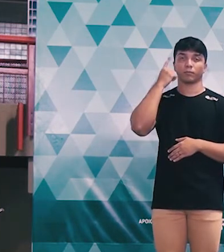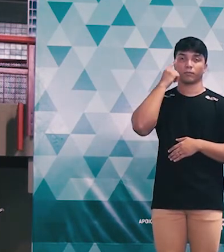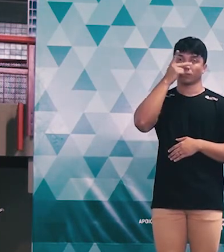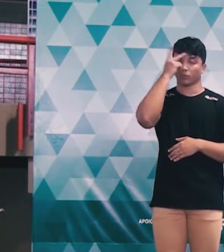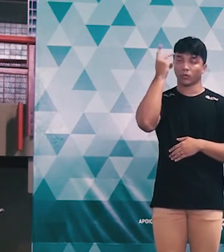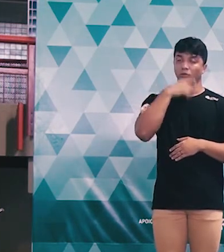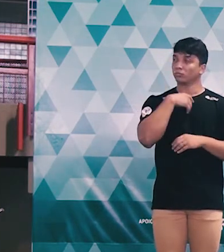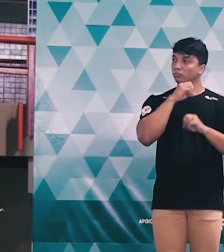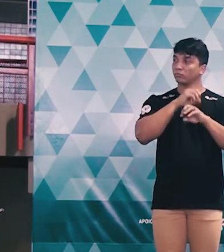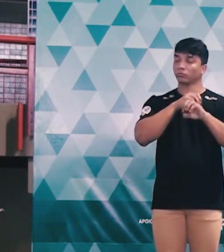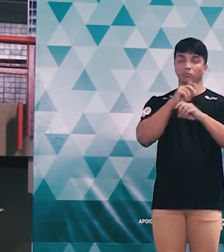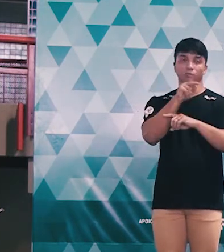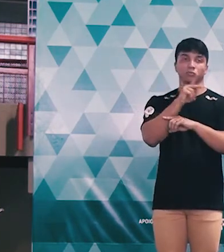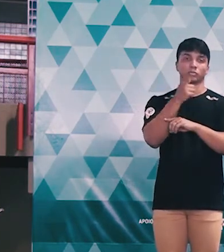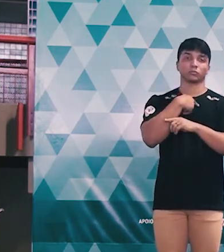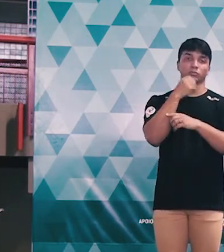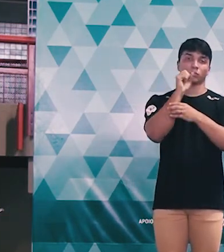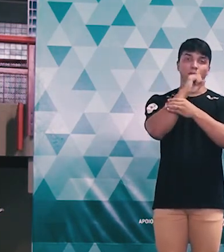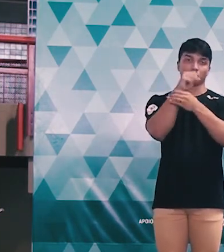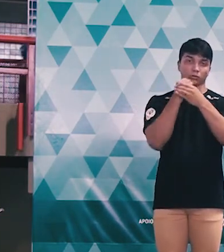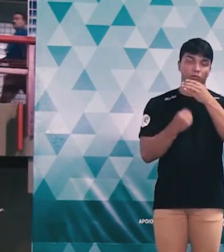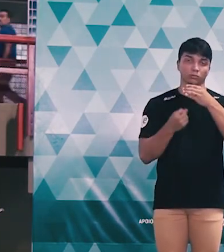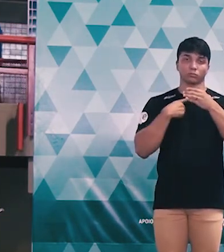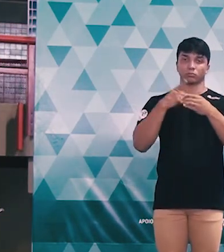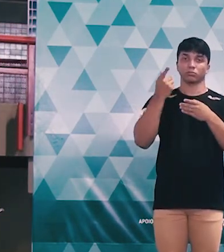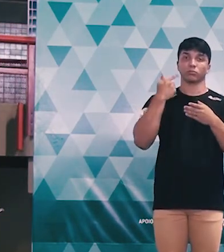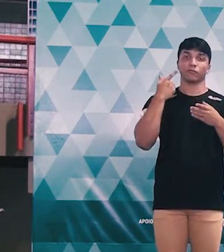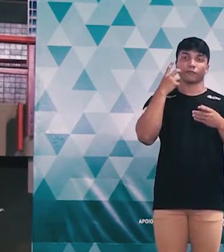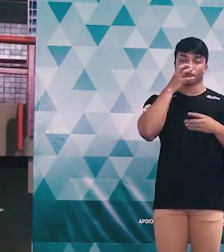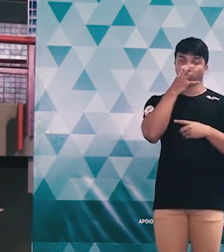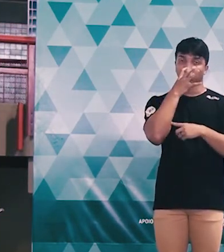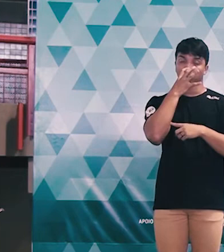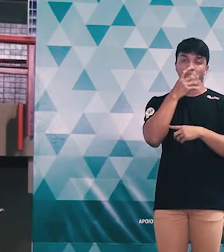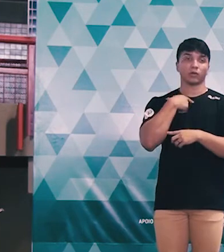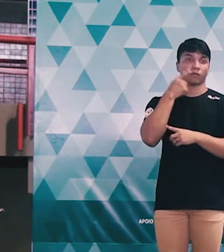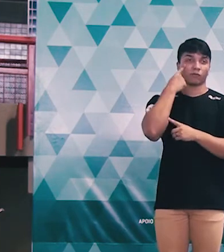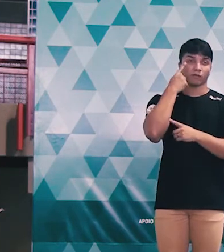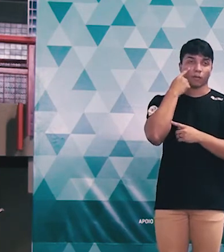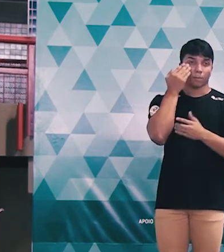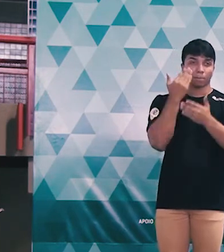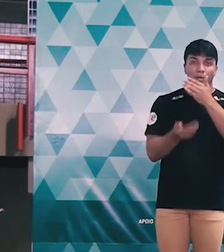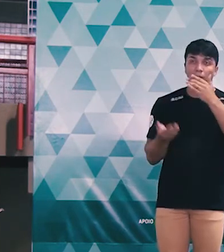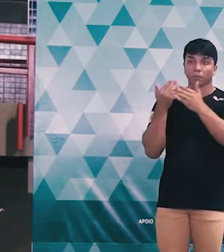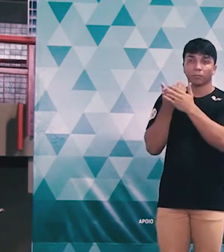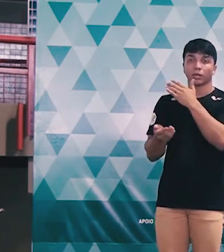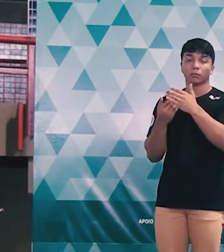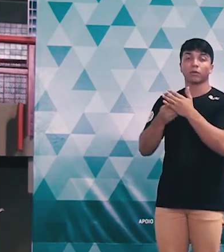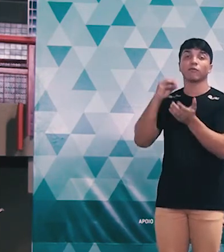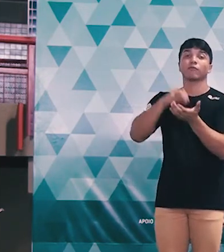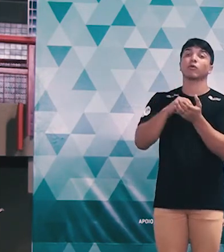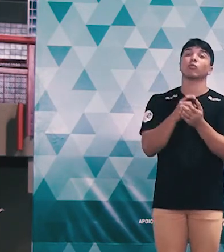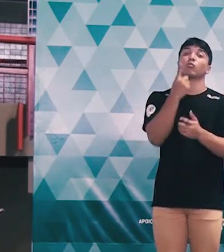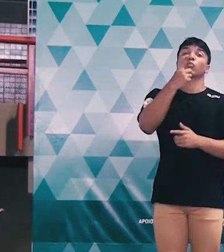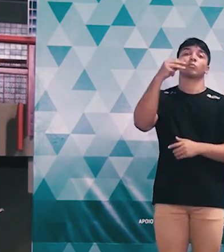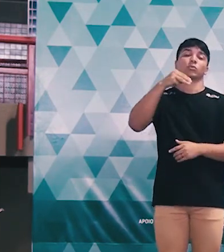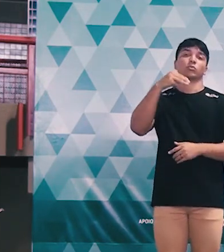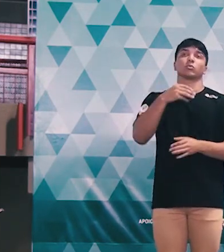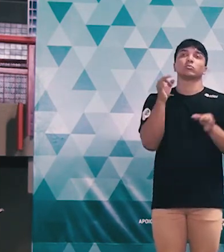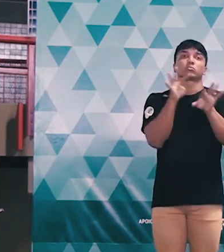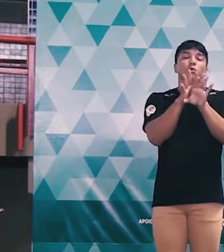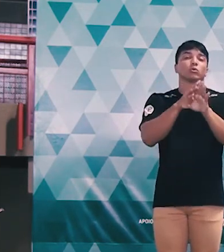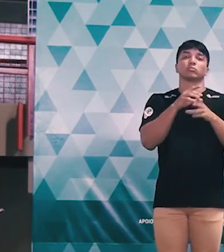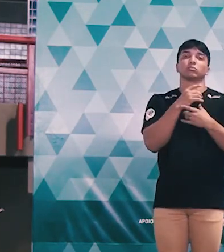de basquete de uma seleção, tá vendo o time dele perder, falta apenas 1 minuto para terminar o